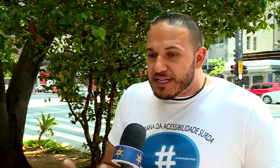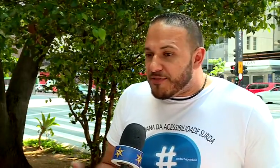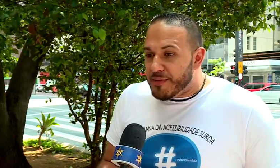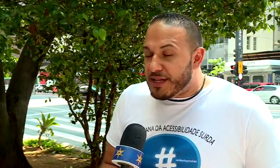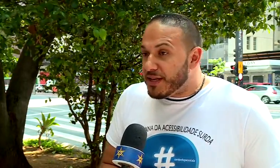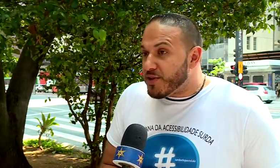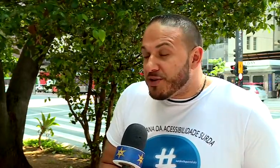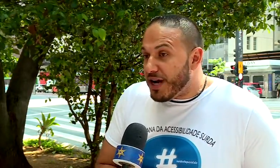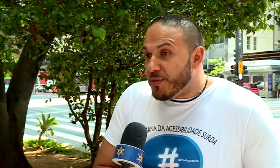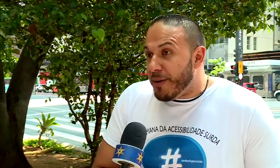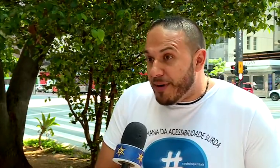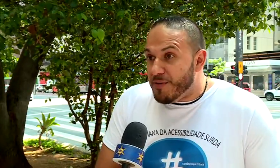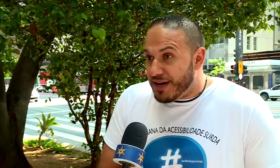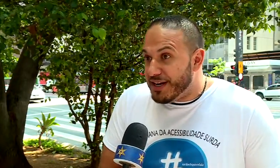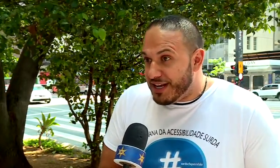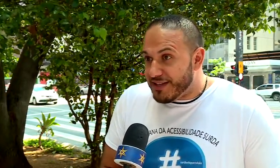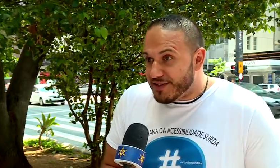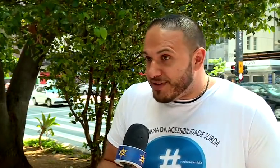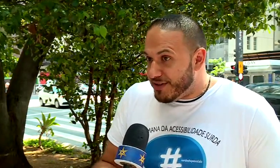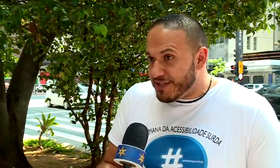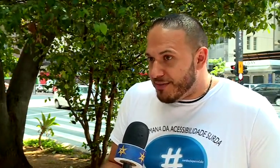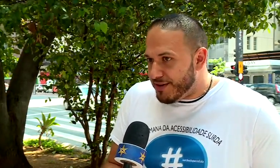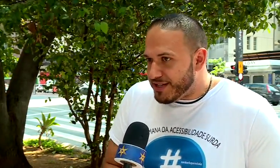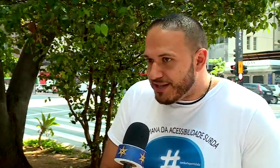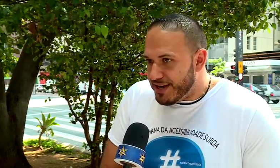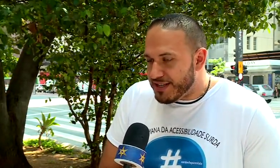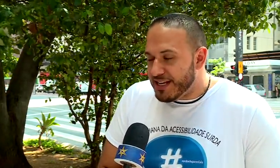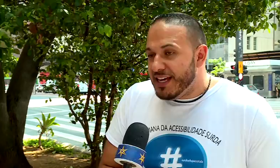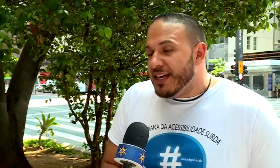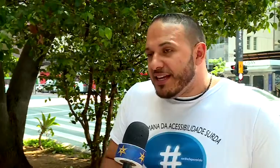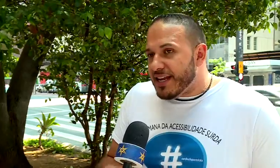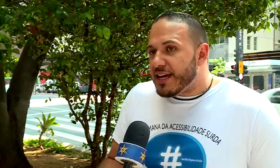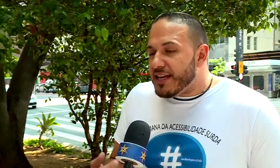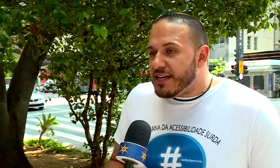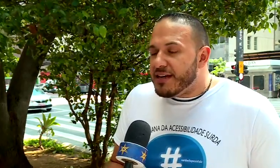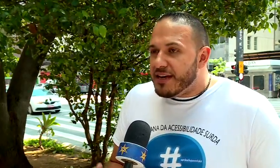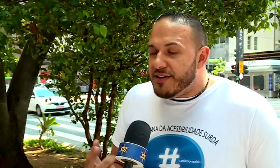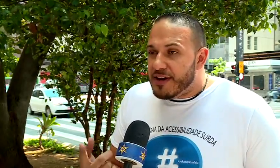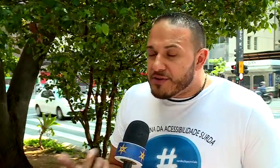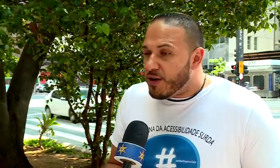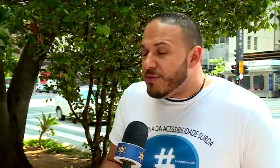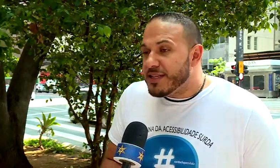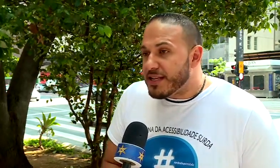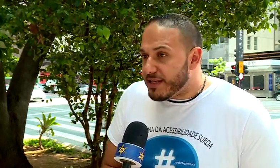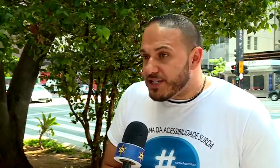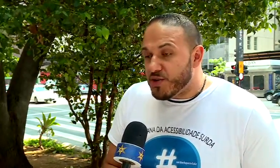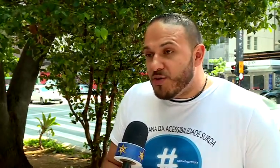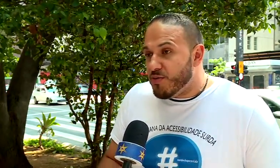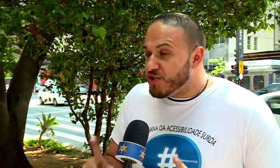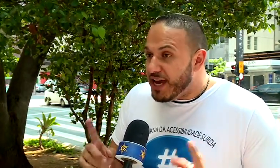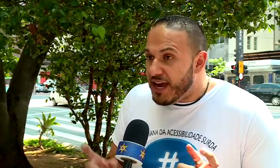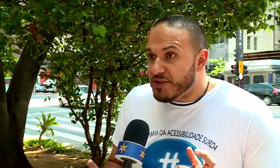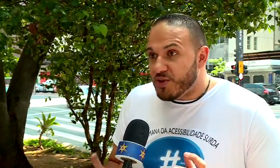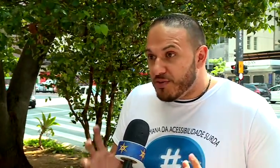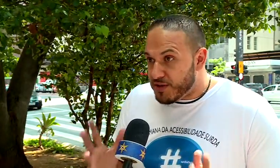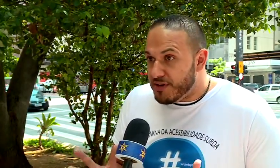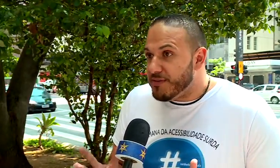certa forma, tentar se comunicar com papel e uma caneta, se você não sabe língua de sinais. E tem aquele que ele vai usar algumas estratégias, como alguns gestos, algumas